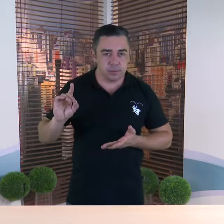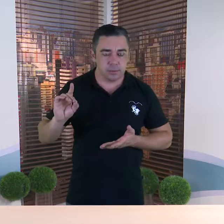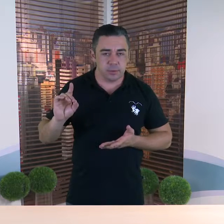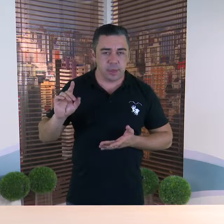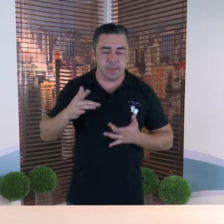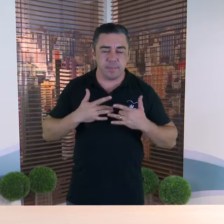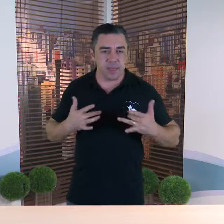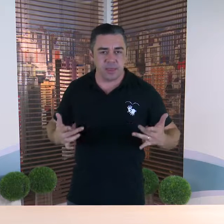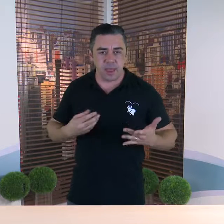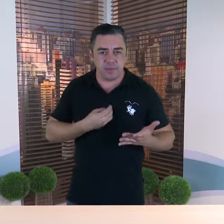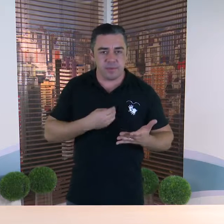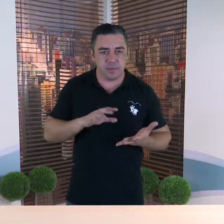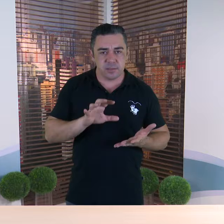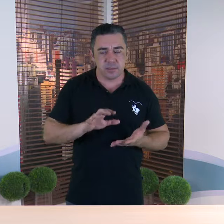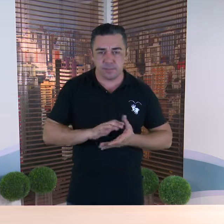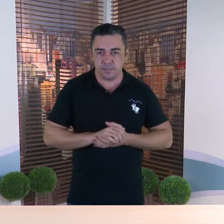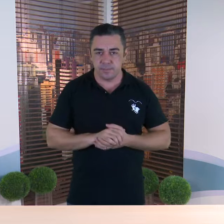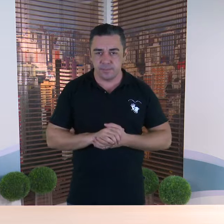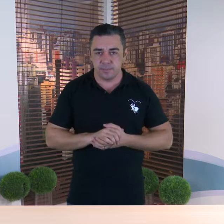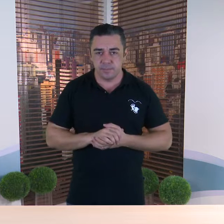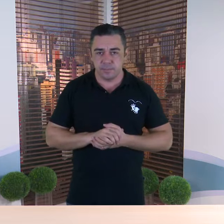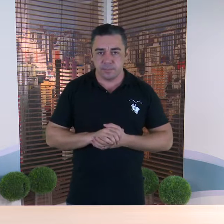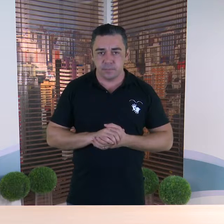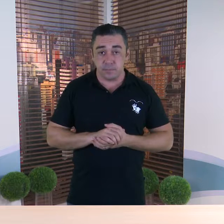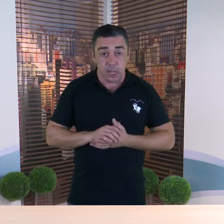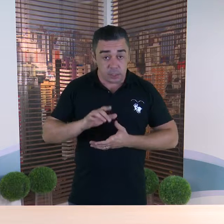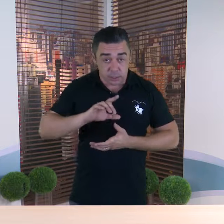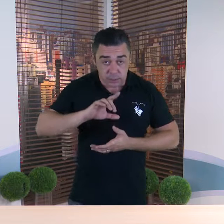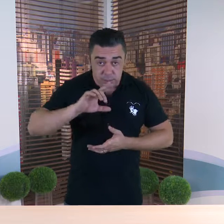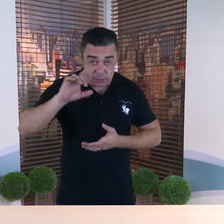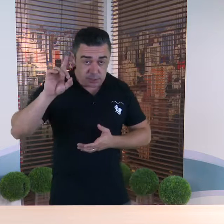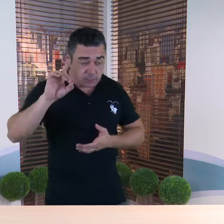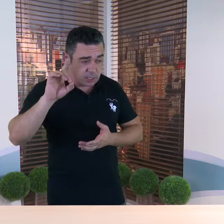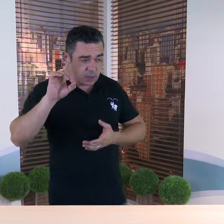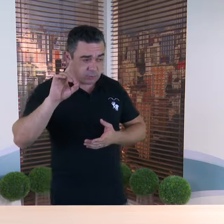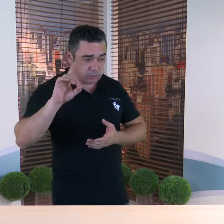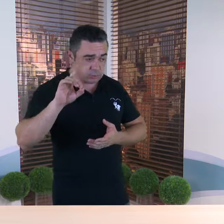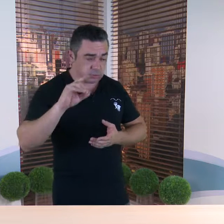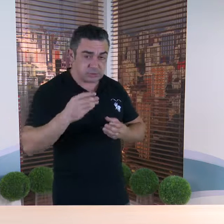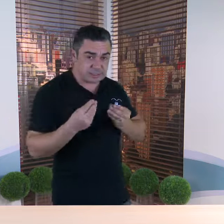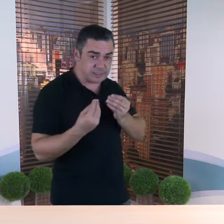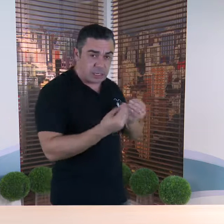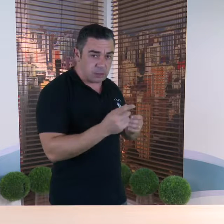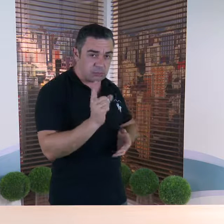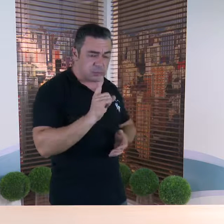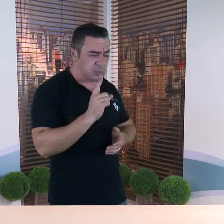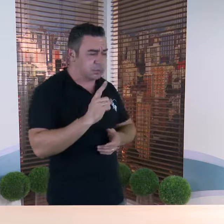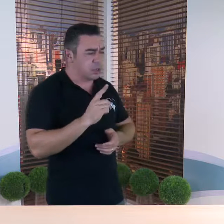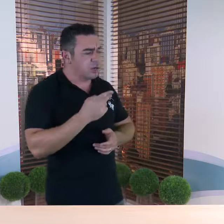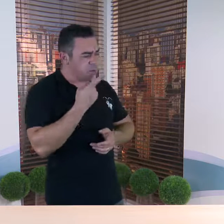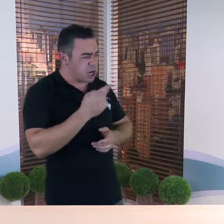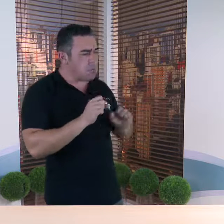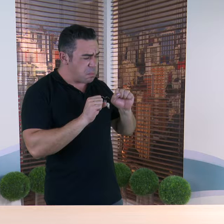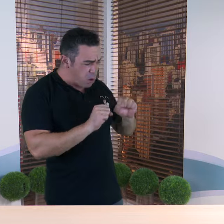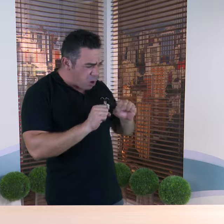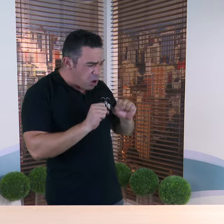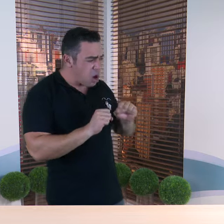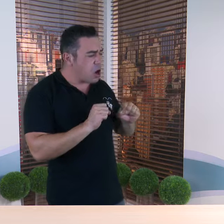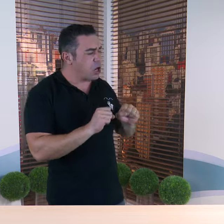sua forma piedosa de vida. Deus não abandona Jó nas mãos de Satanás, mas ele dá